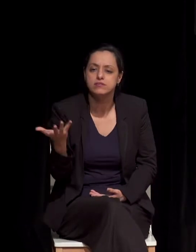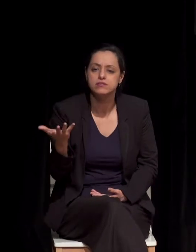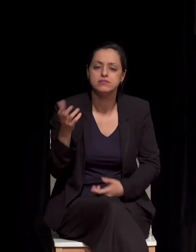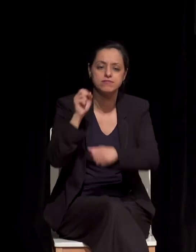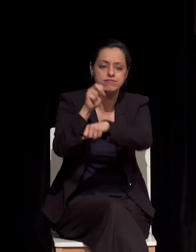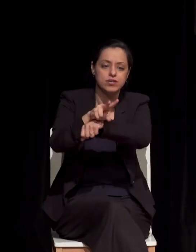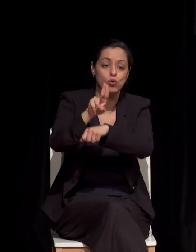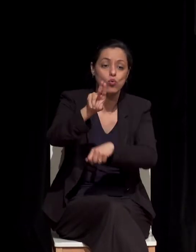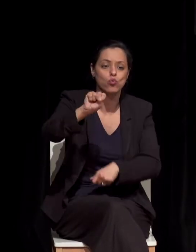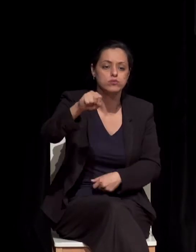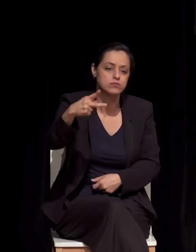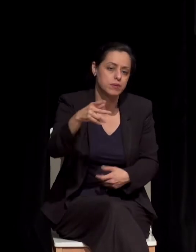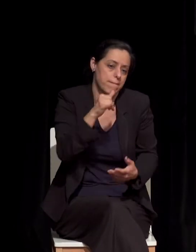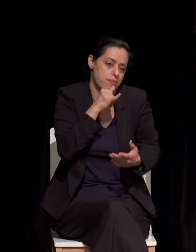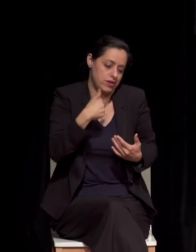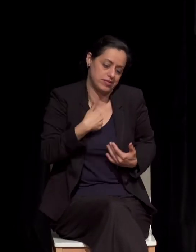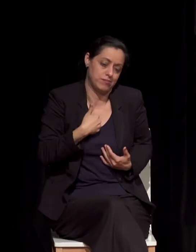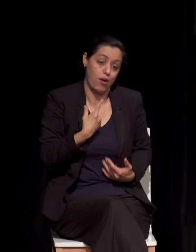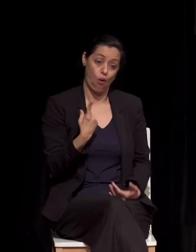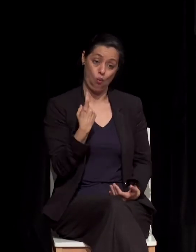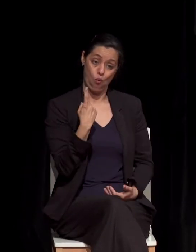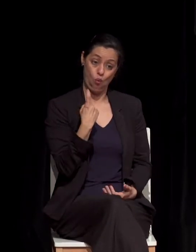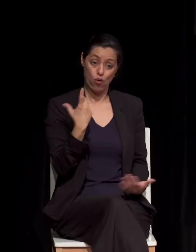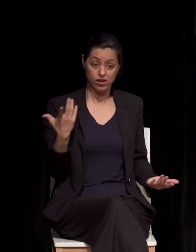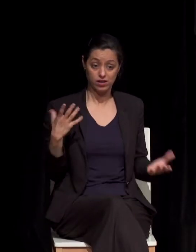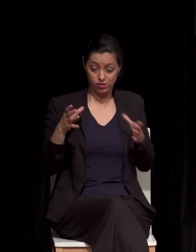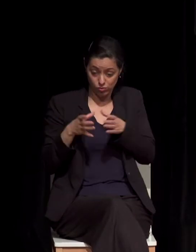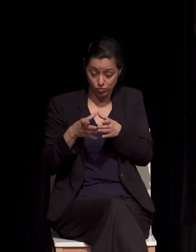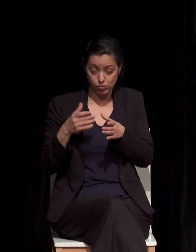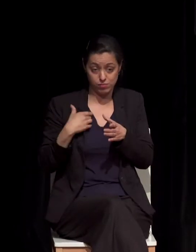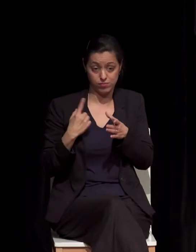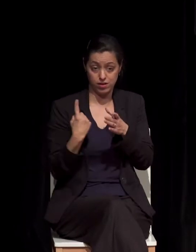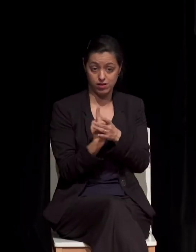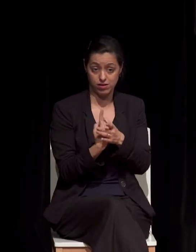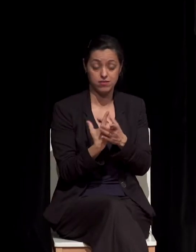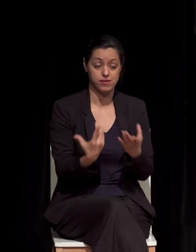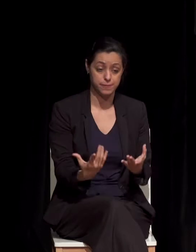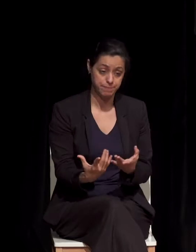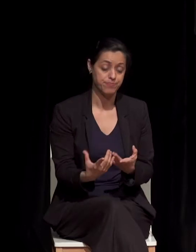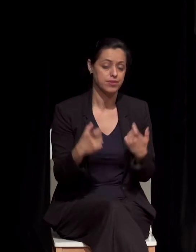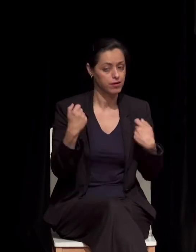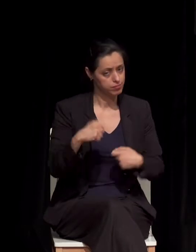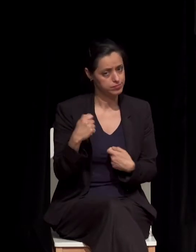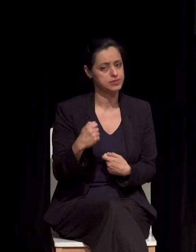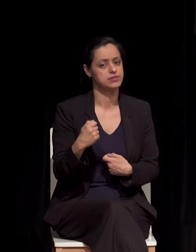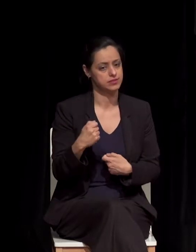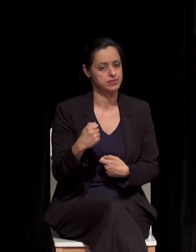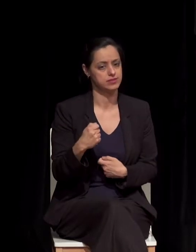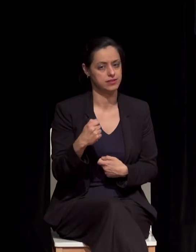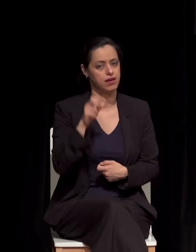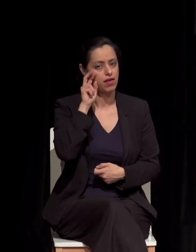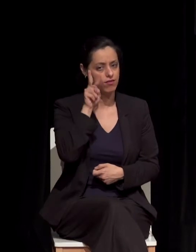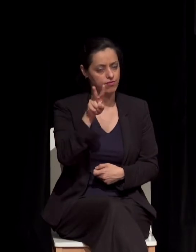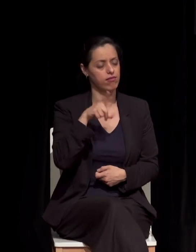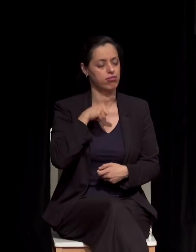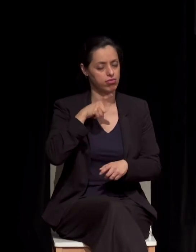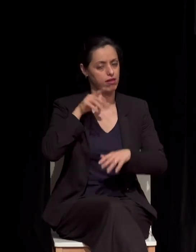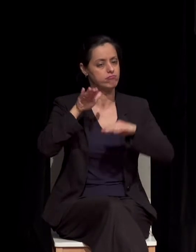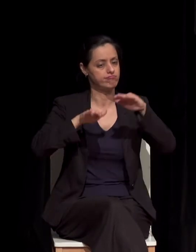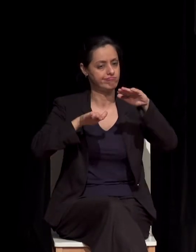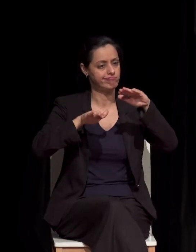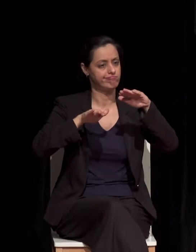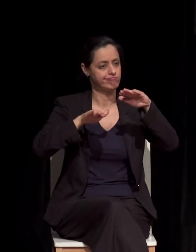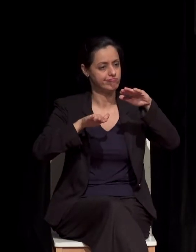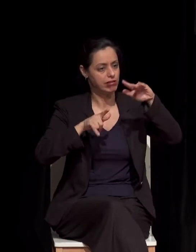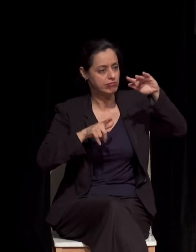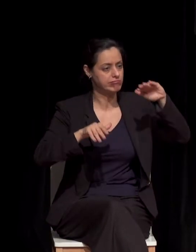meu ano. Então, assim, a gente precisa reconhecer que existe essa diferenciação, e que essa diferenciação ela se